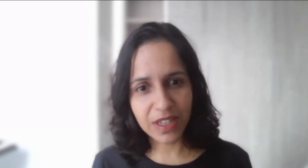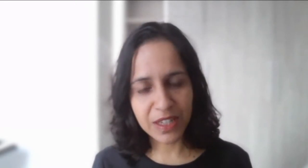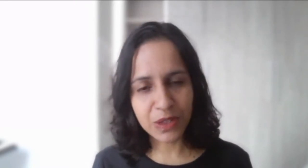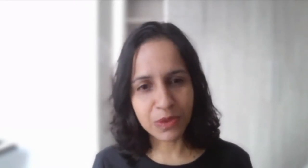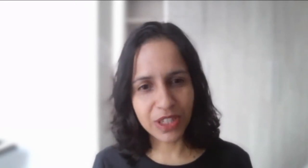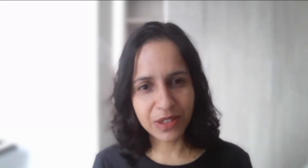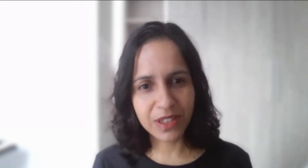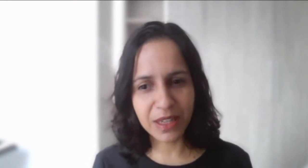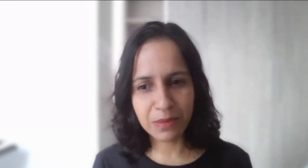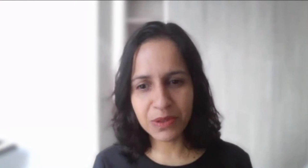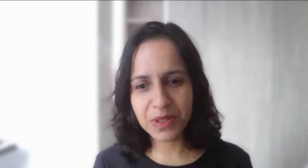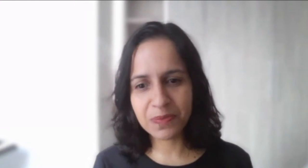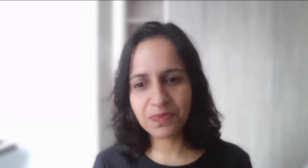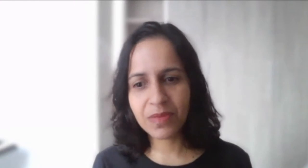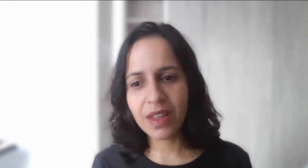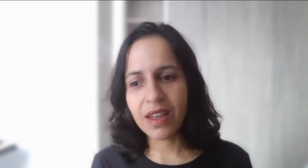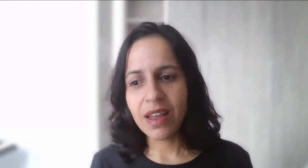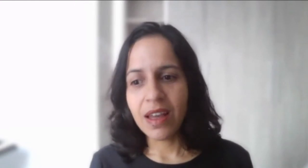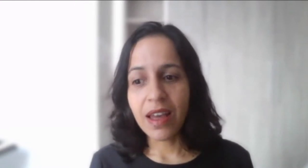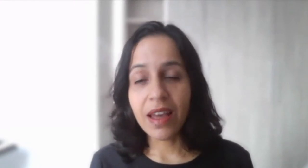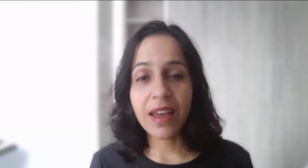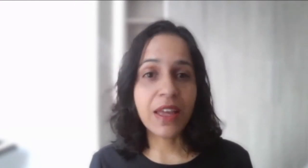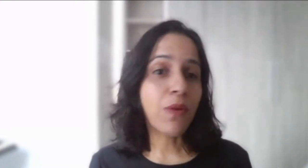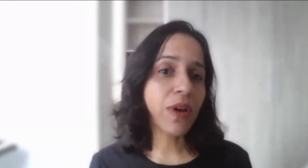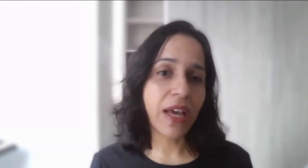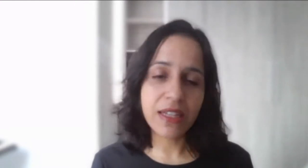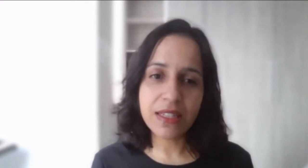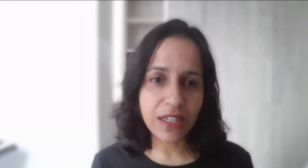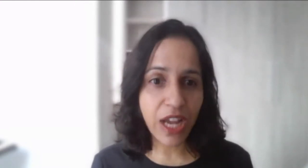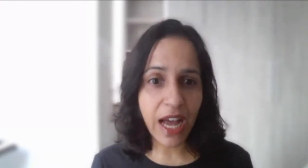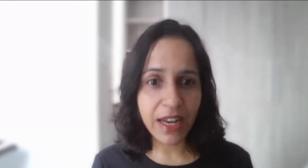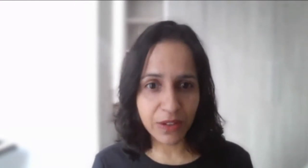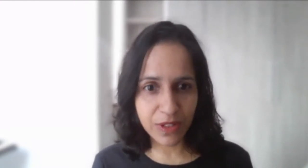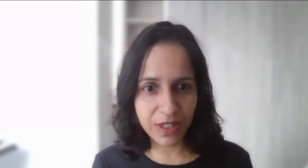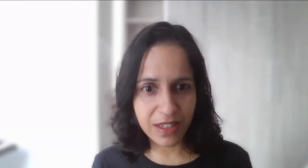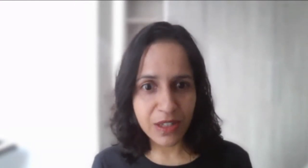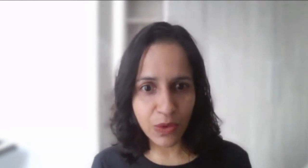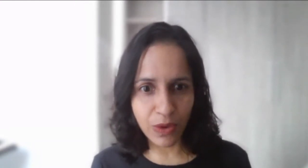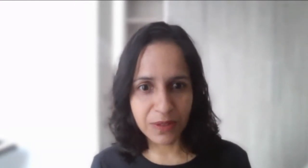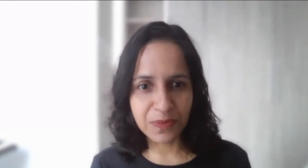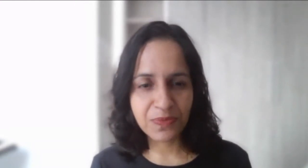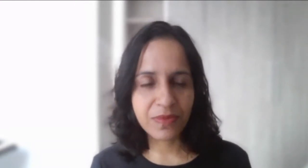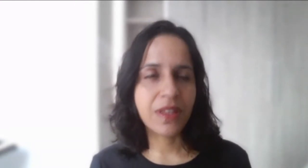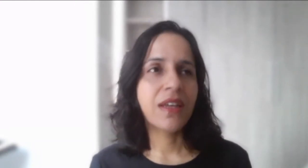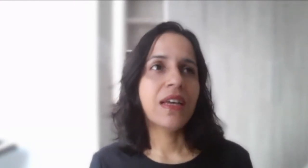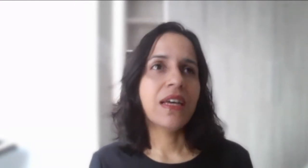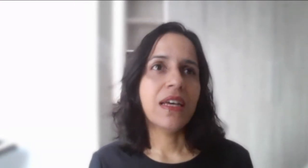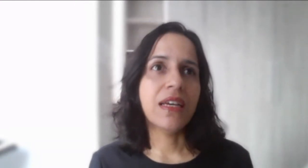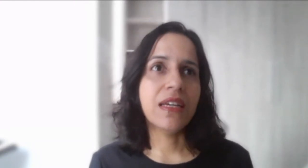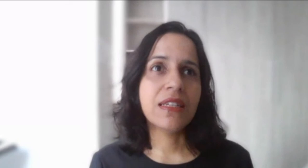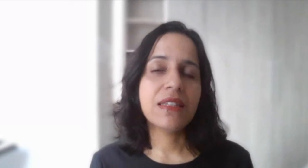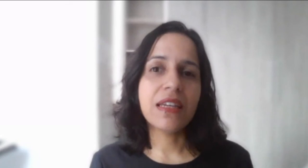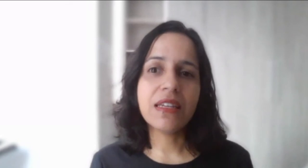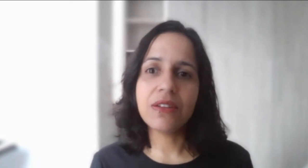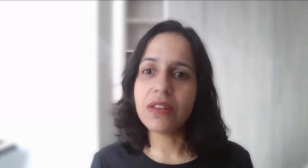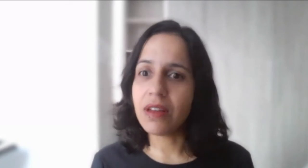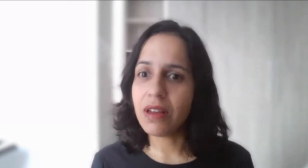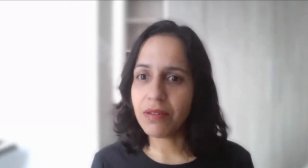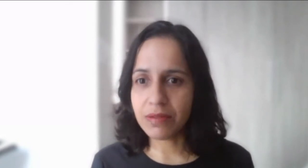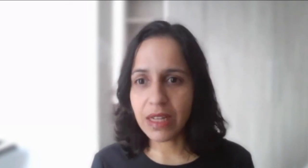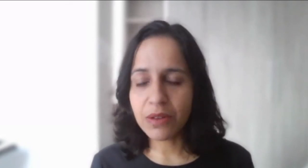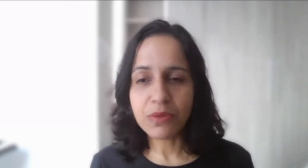de vocês como engenheiros químicos, em qualquer que seja a área que vocês escolham. Sei